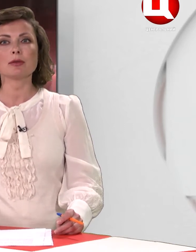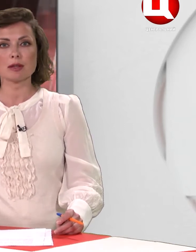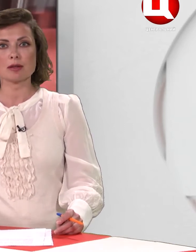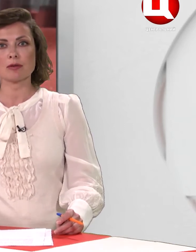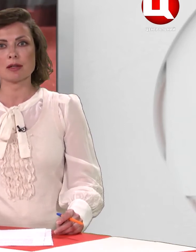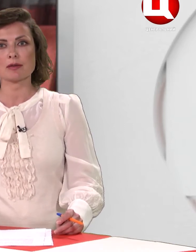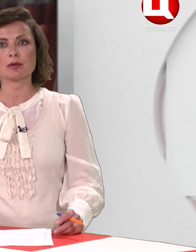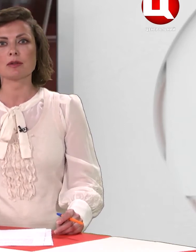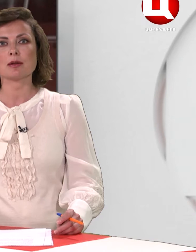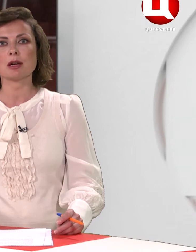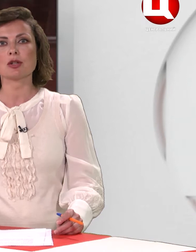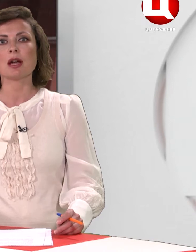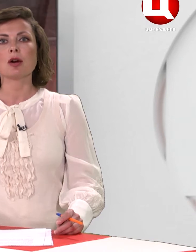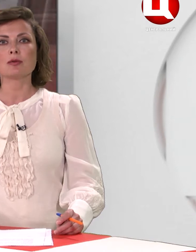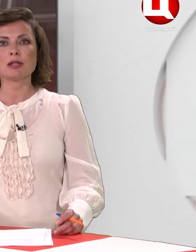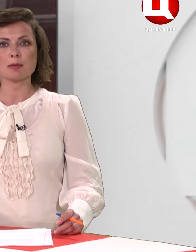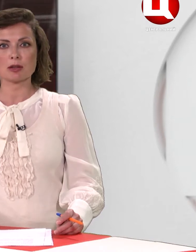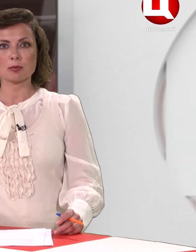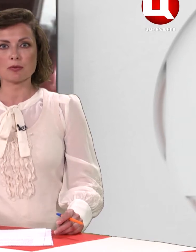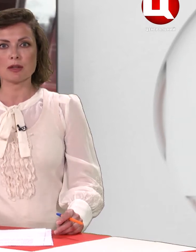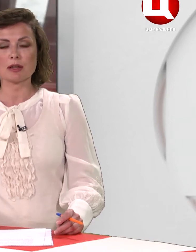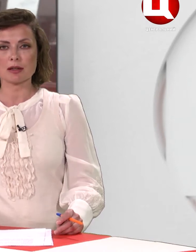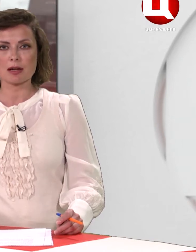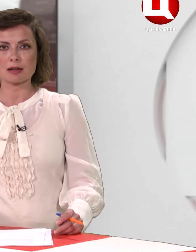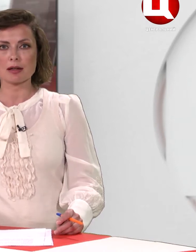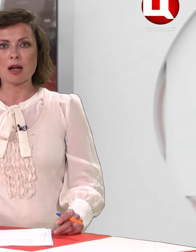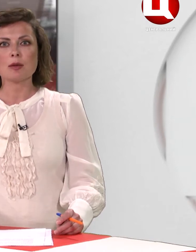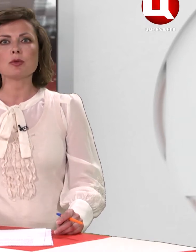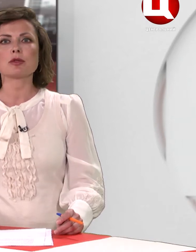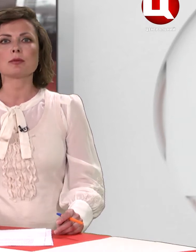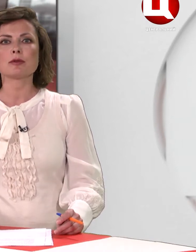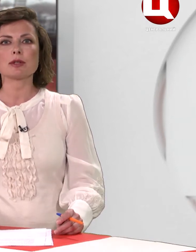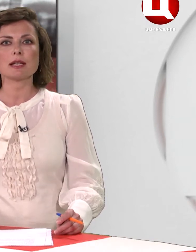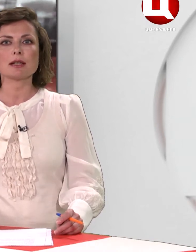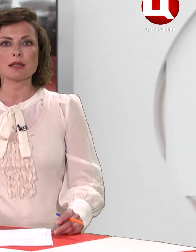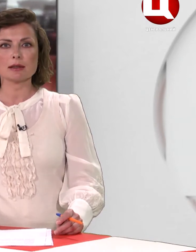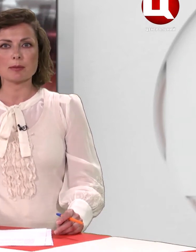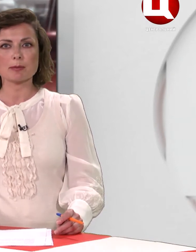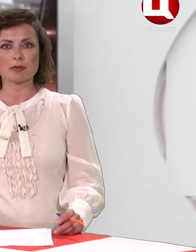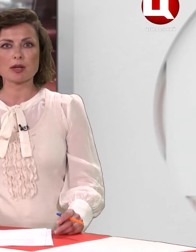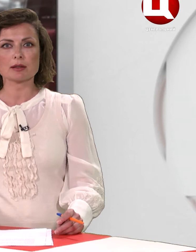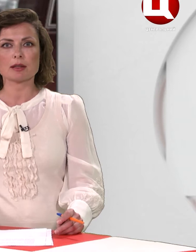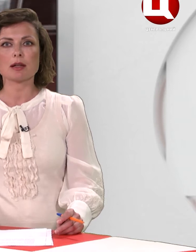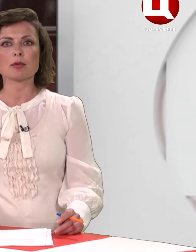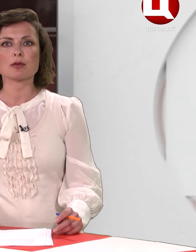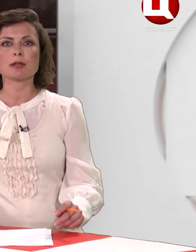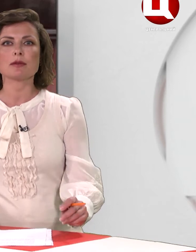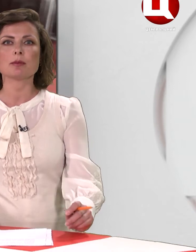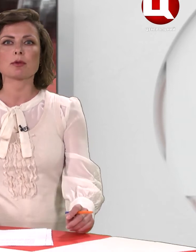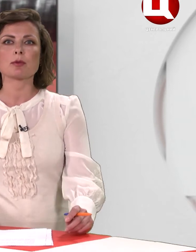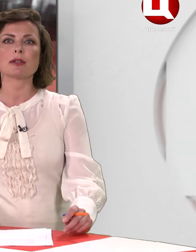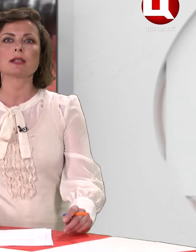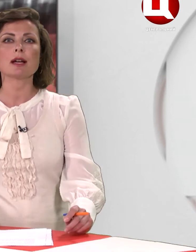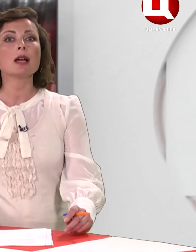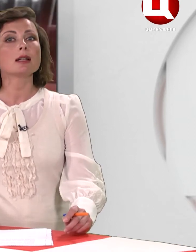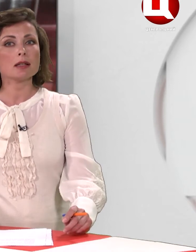для ІФА-тестування встановлені майже у всіх багатопрофільних лікарнях. МОЗ домовилося із центрами з профілактики та боротьби з ВІЛ